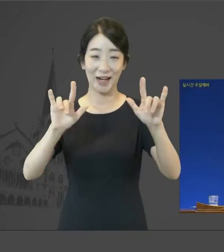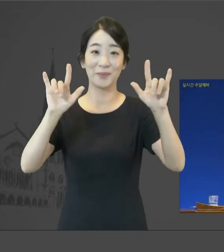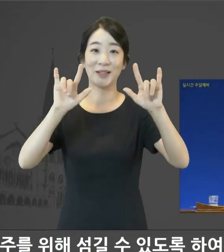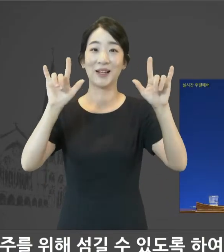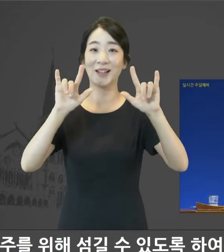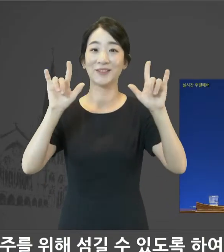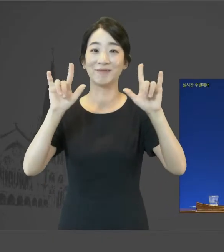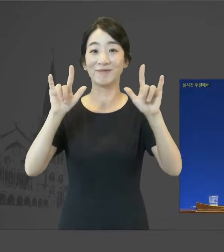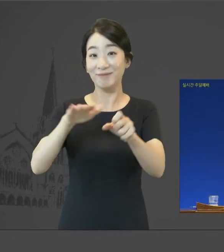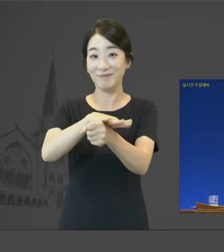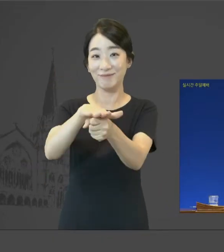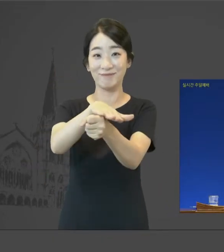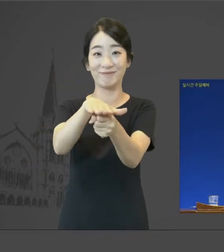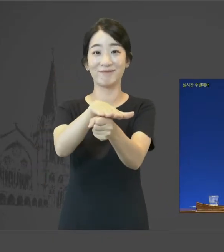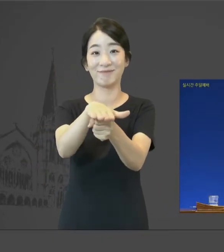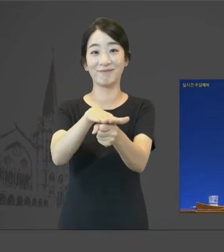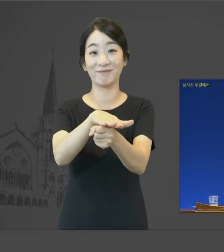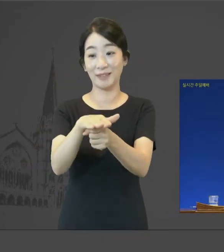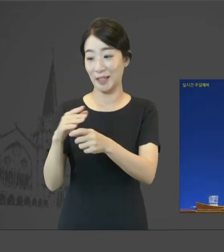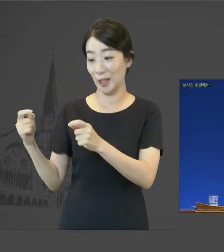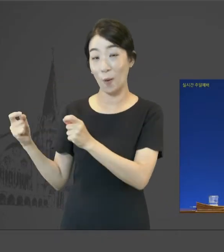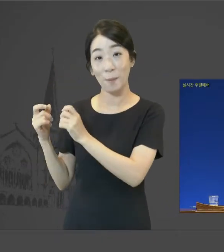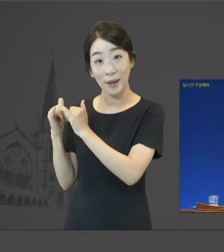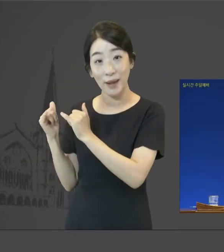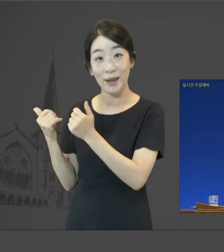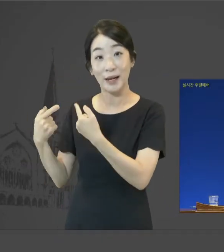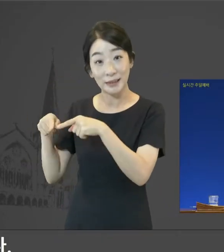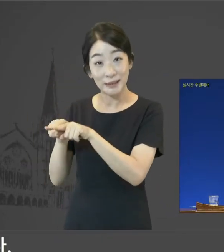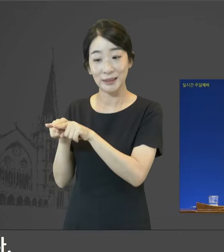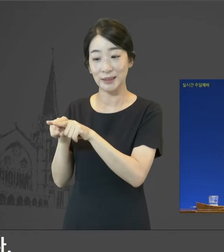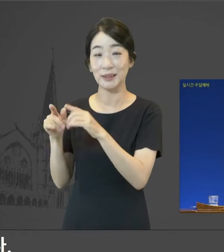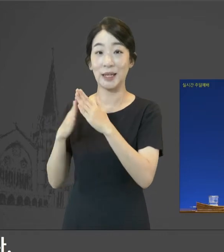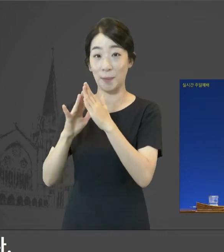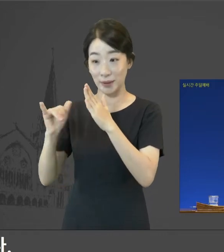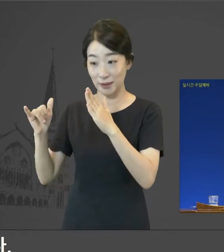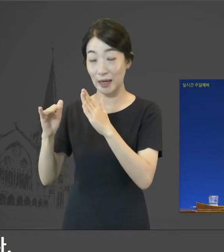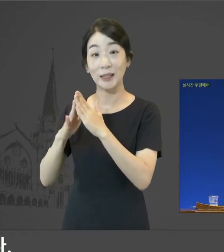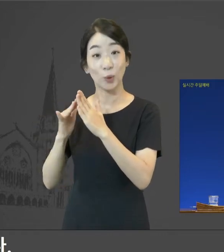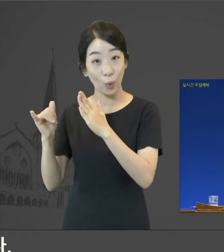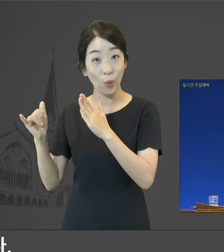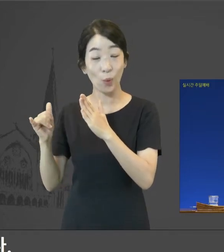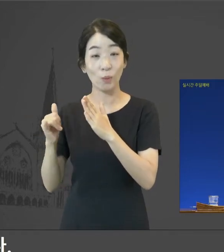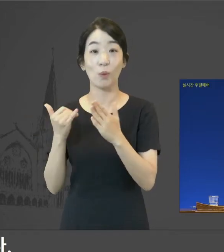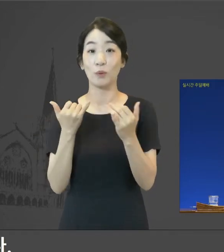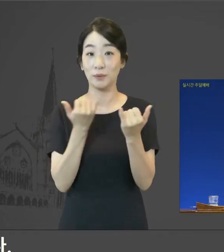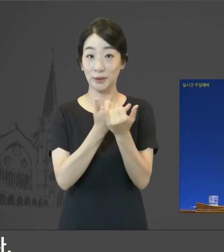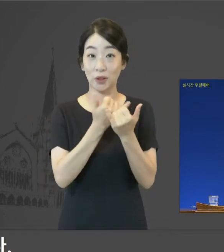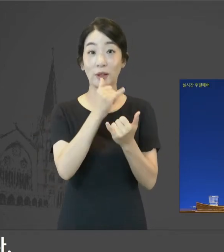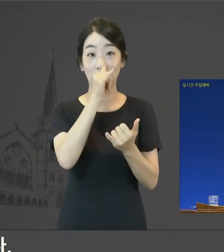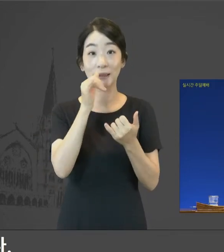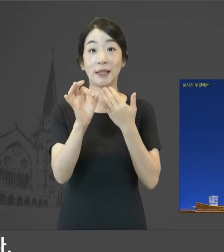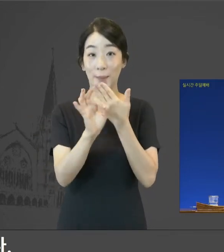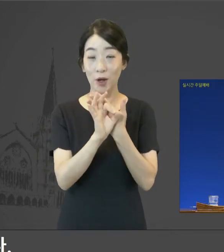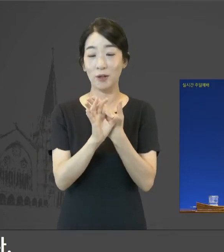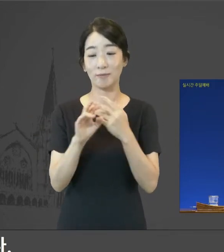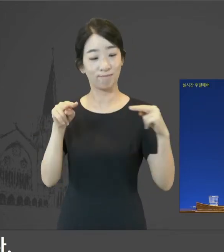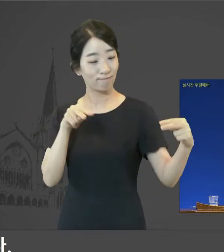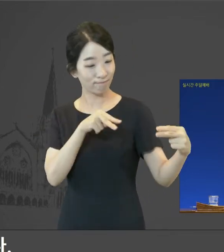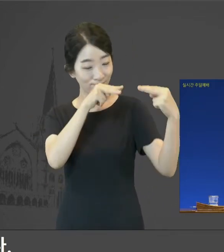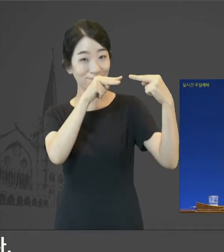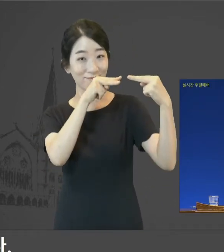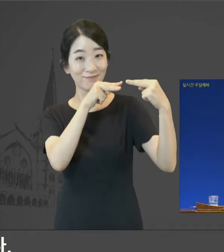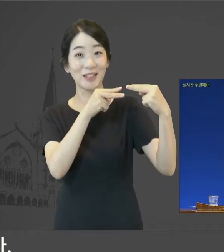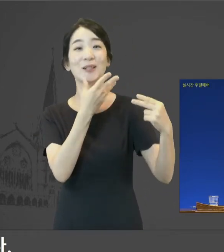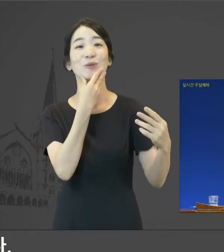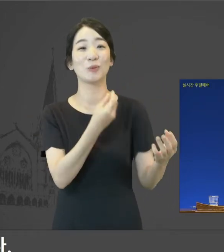사랑합니다. 혹시 옆에 같이 예배드리는 가족들, 친지들 있다면 눈 마주치면서 축복해